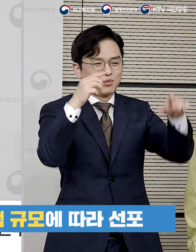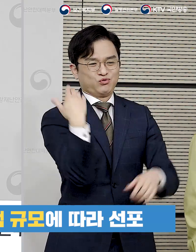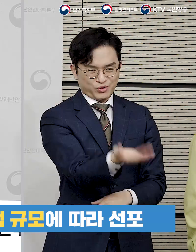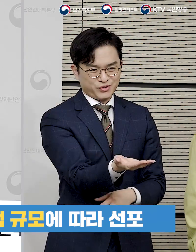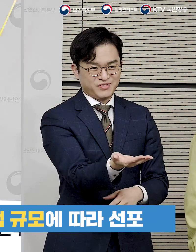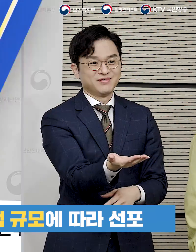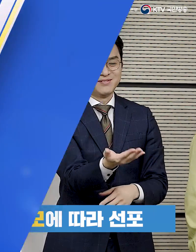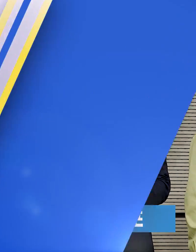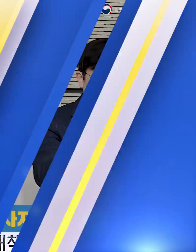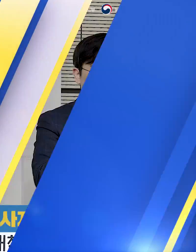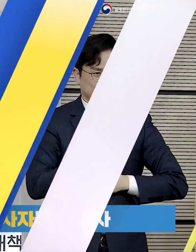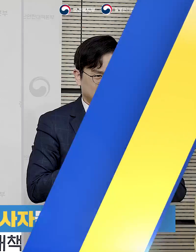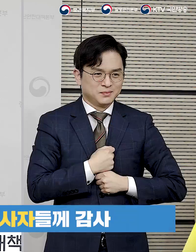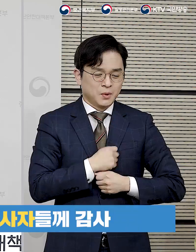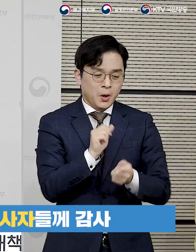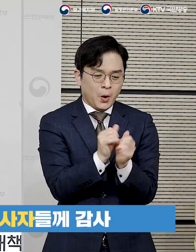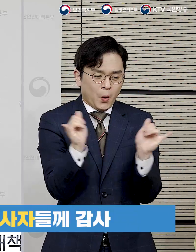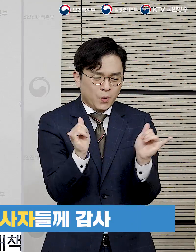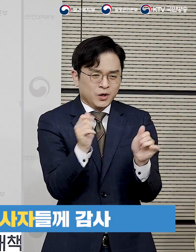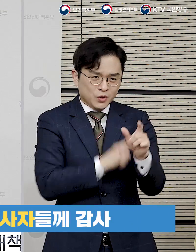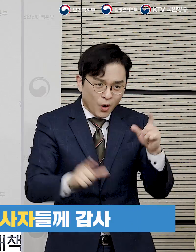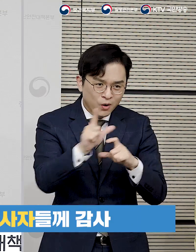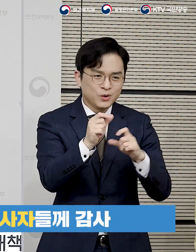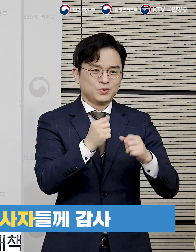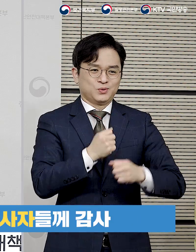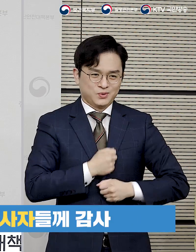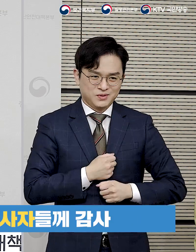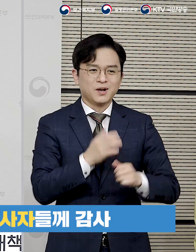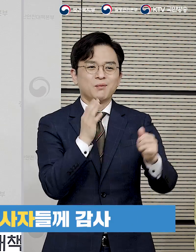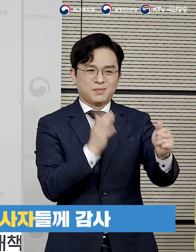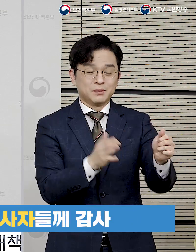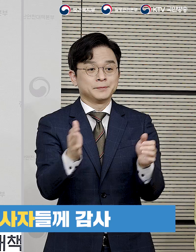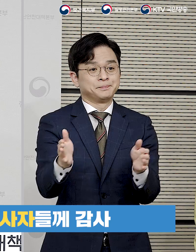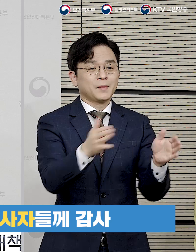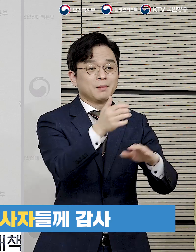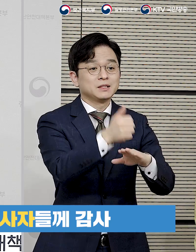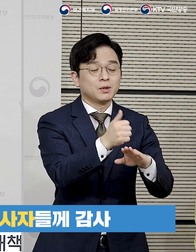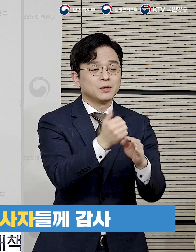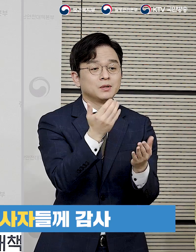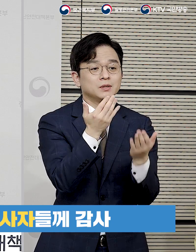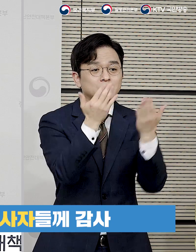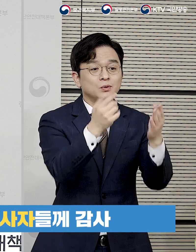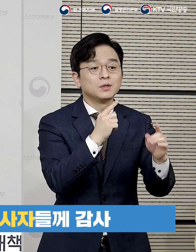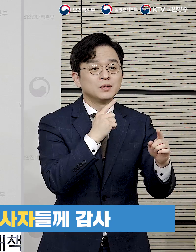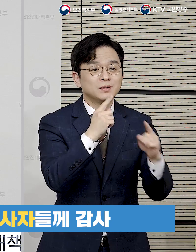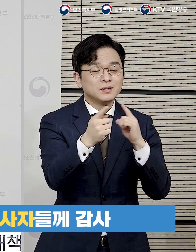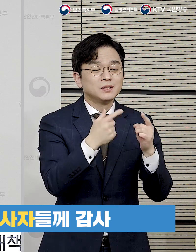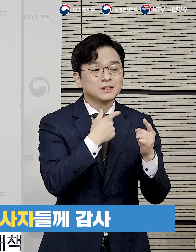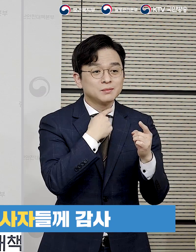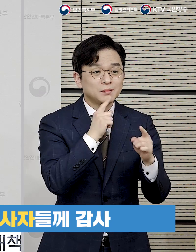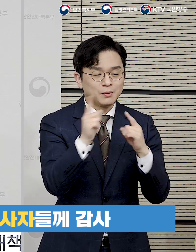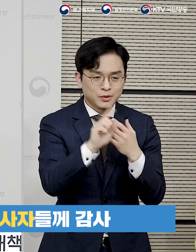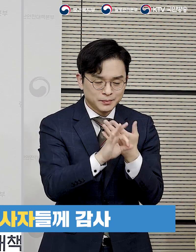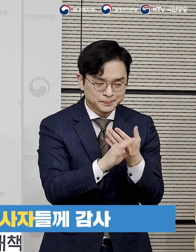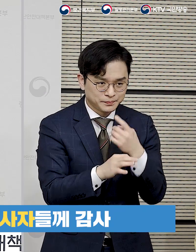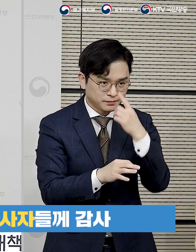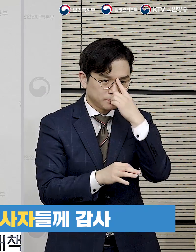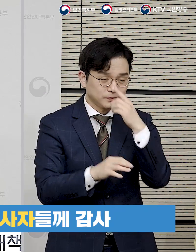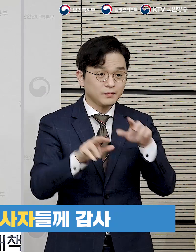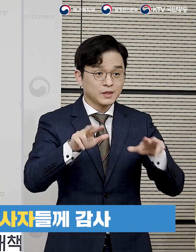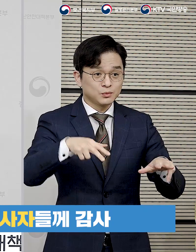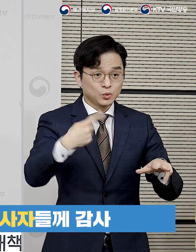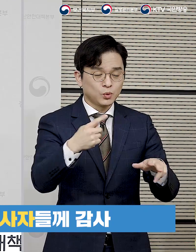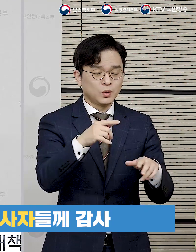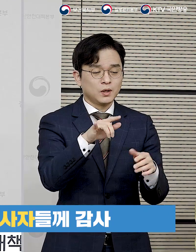선포가 될 수가 있습니다. 마지막으로 아직도 확진자 수가 많습니다. 병원에 입원해